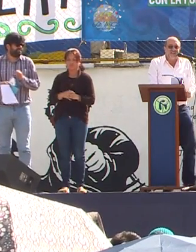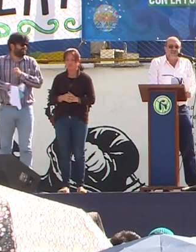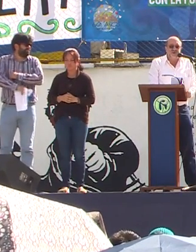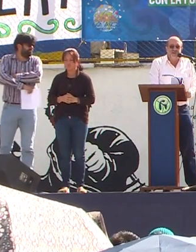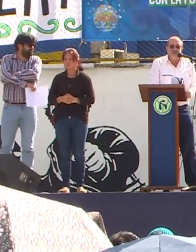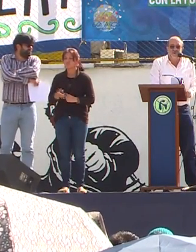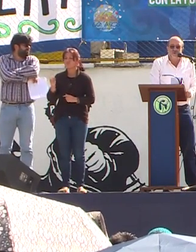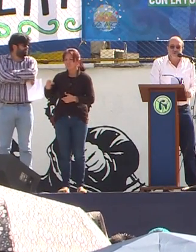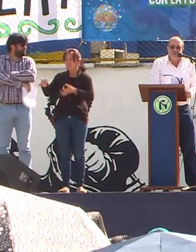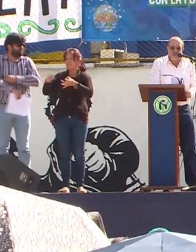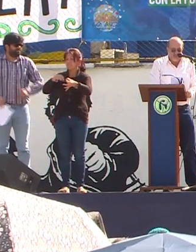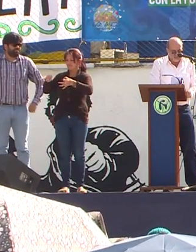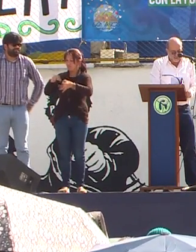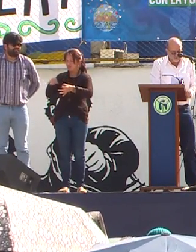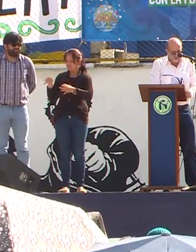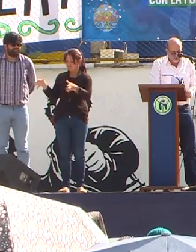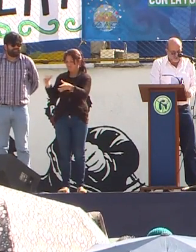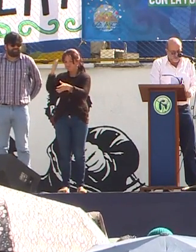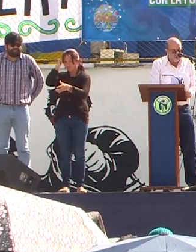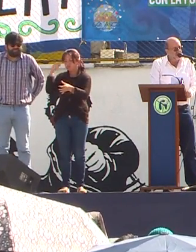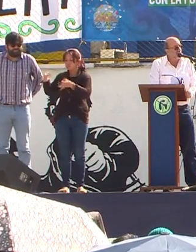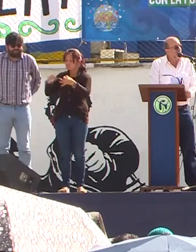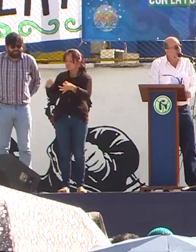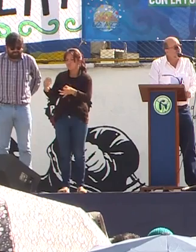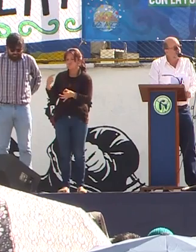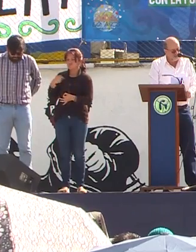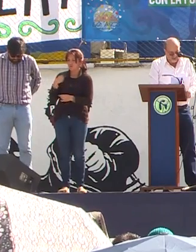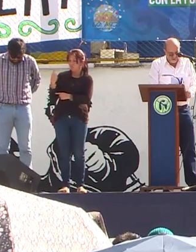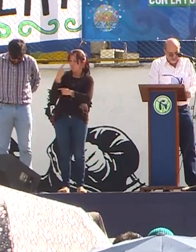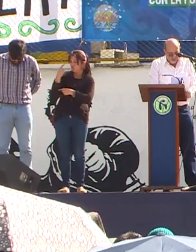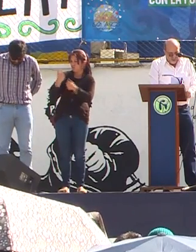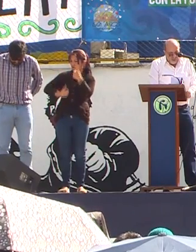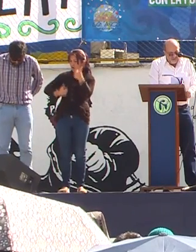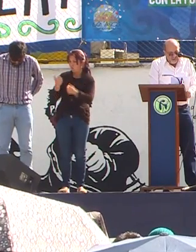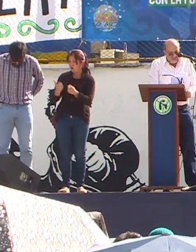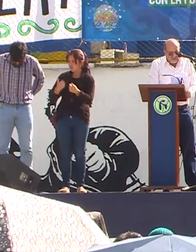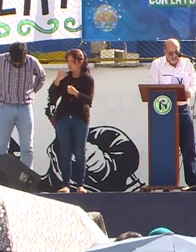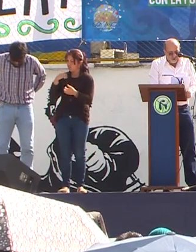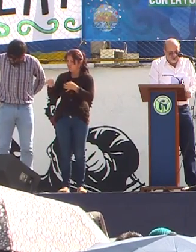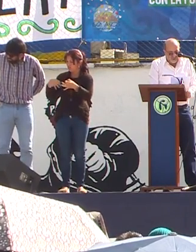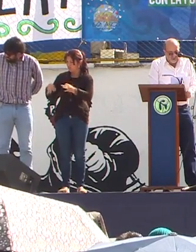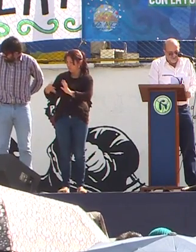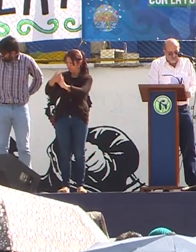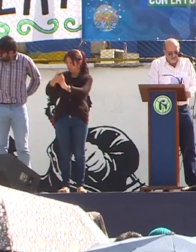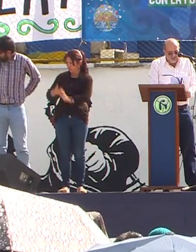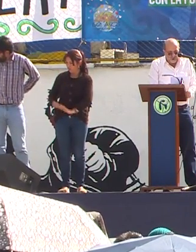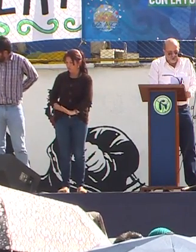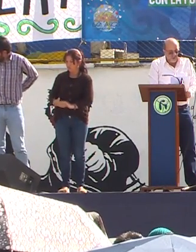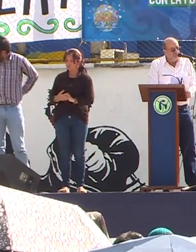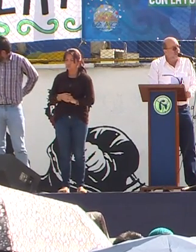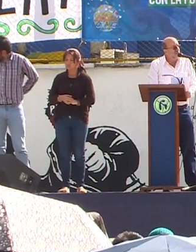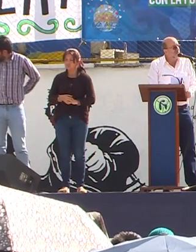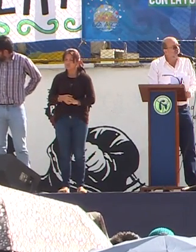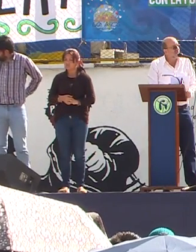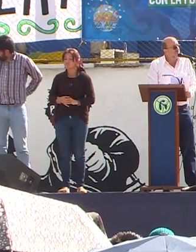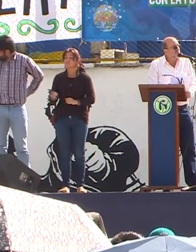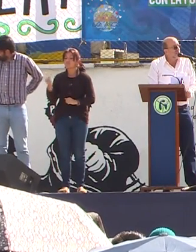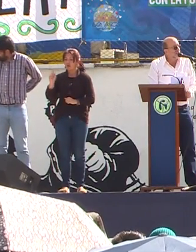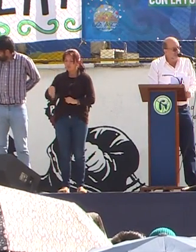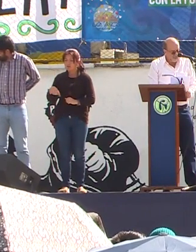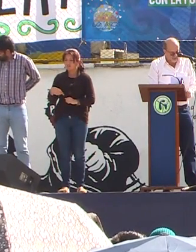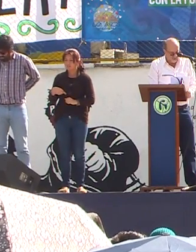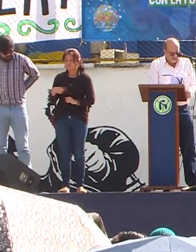Expliqué las razones cruciales de nuestras políticas. Evidencié los trasfondos de